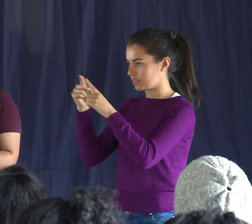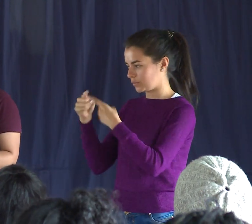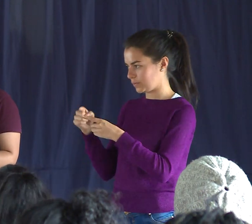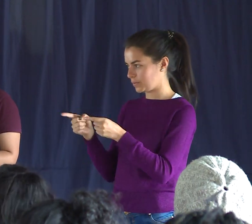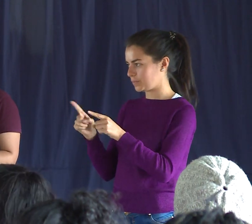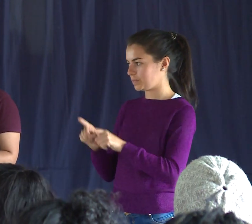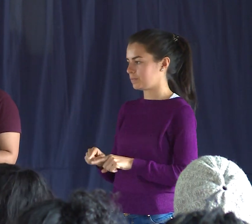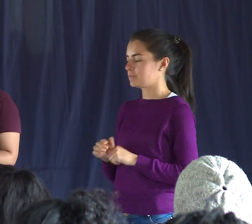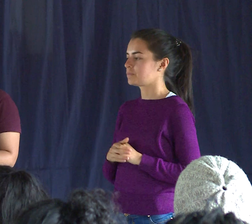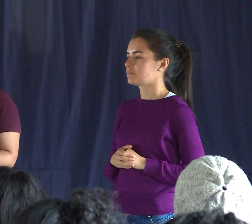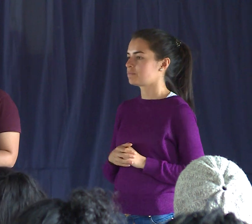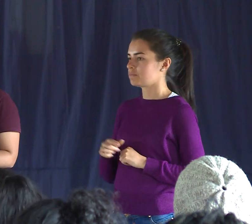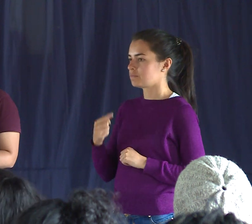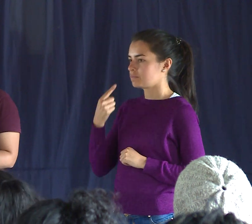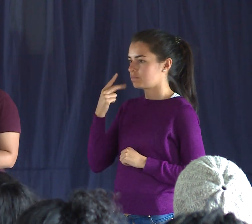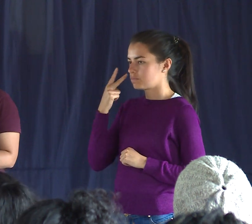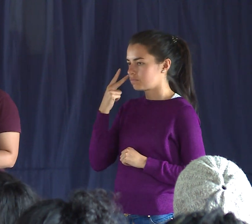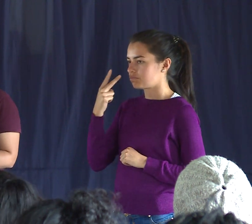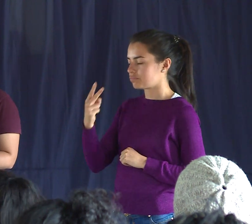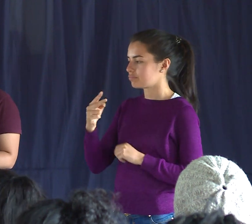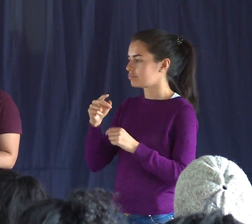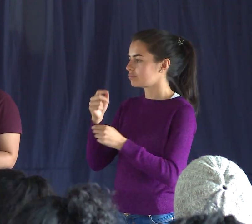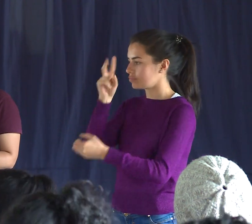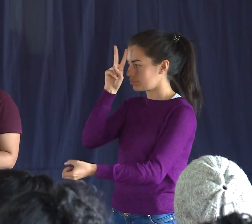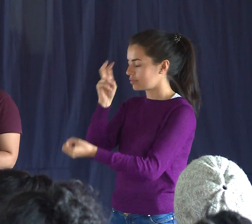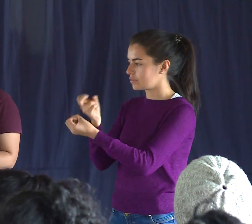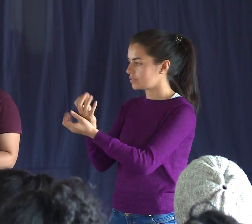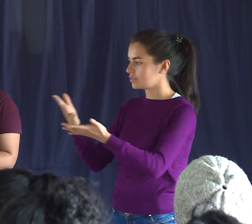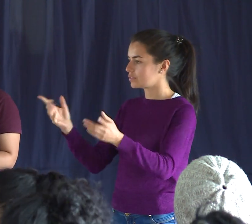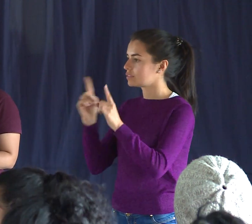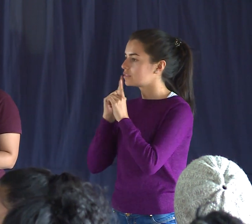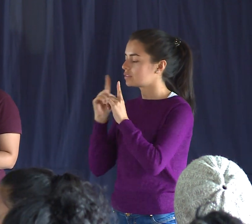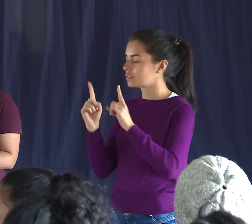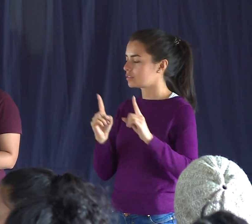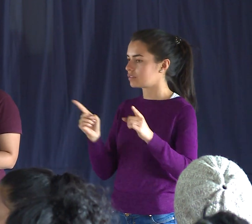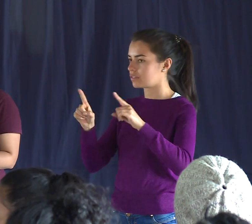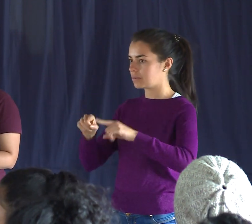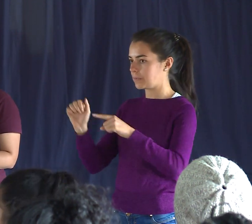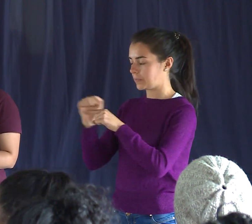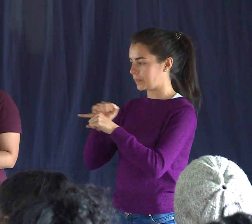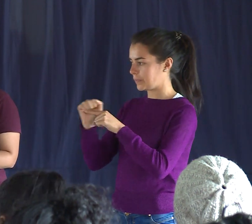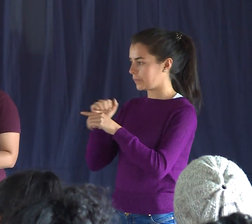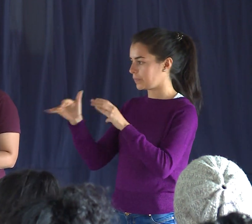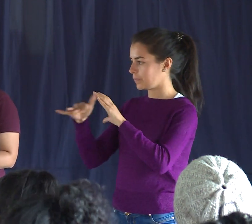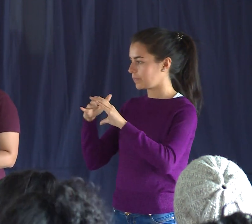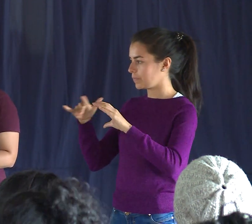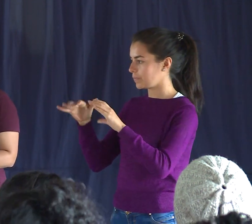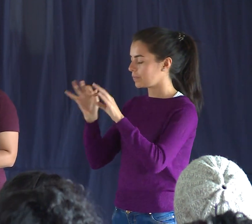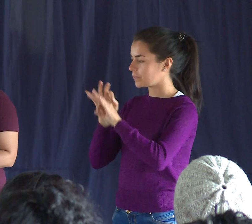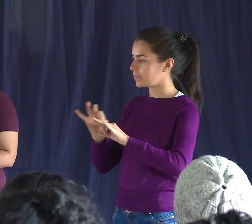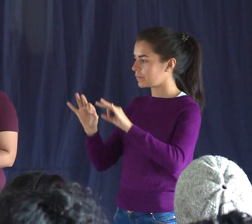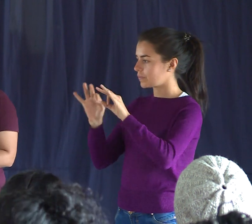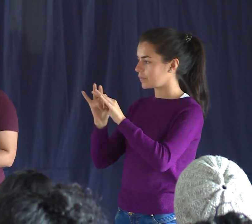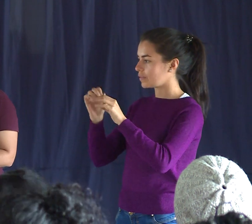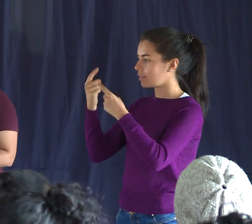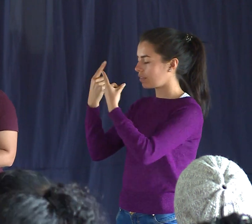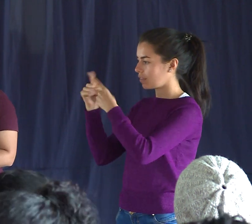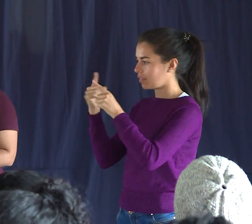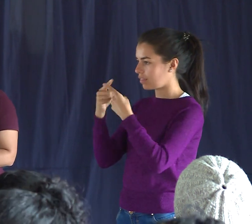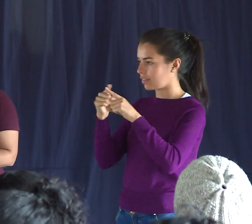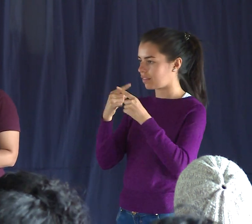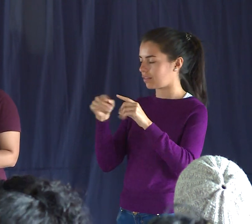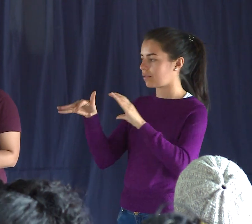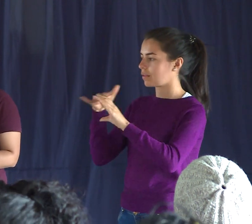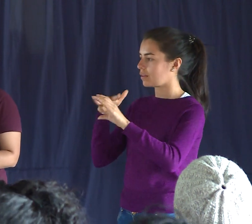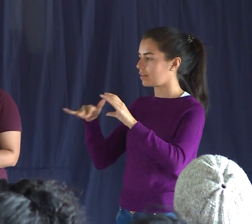donde se ha evidenciado la diversidad de discursos y prácticas ambientales territoriales como elementos característicos del panorama